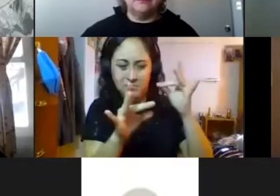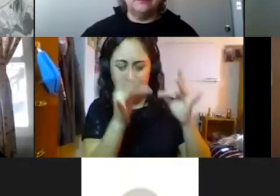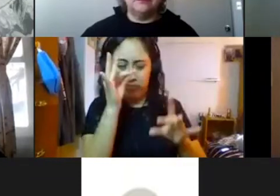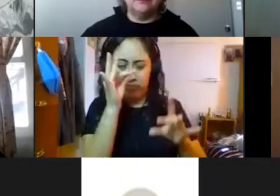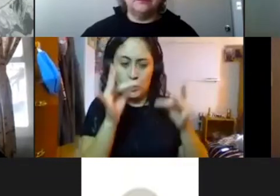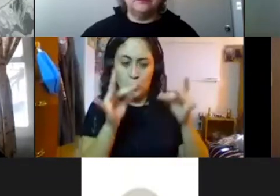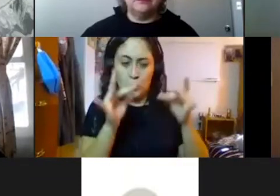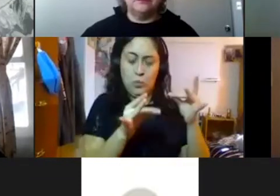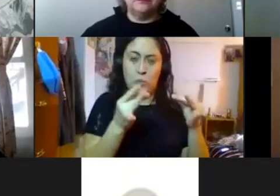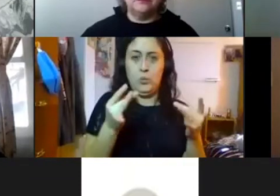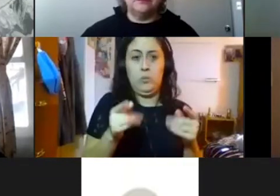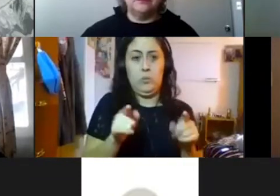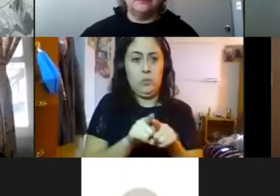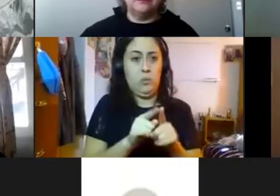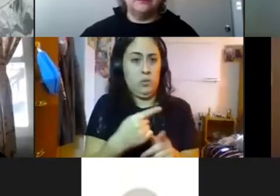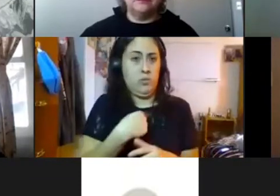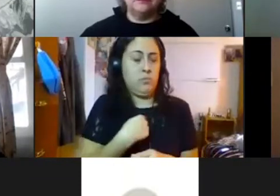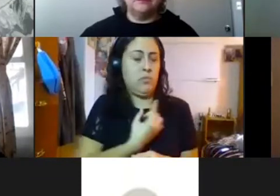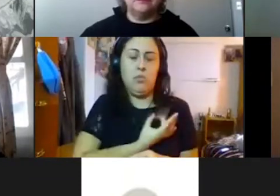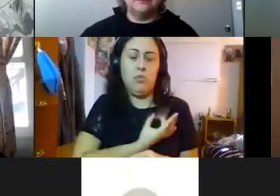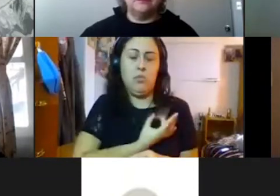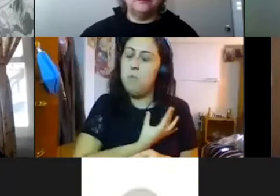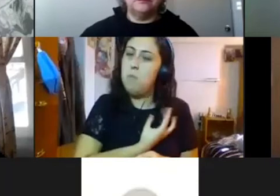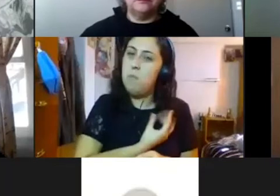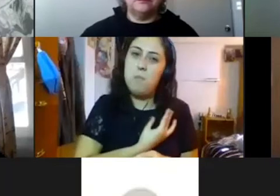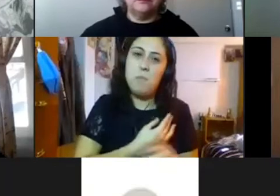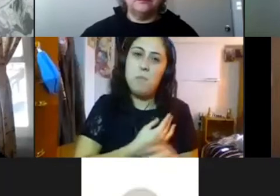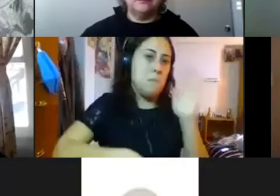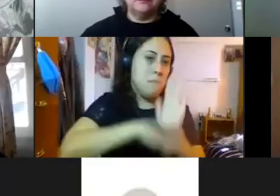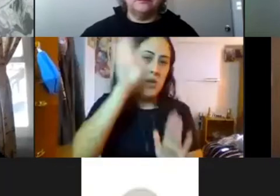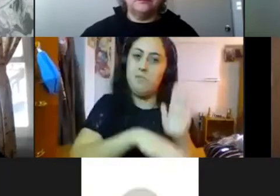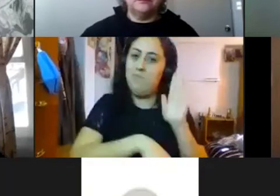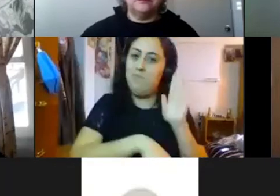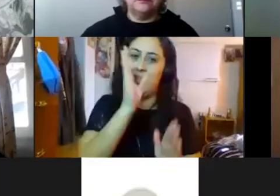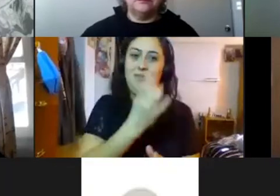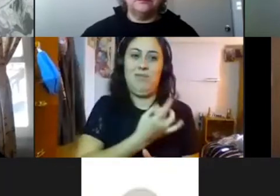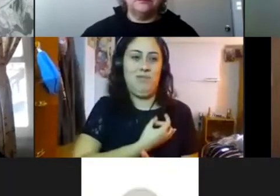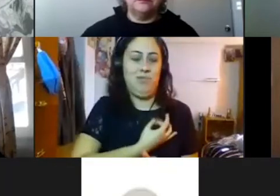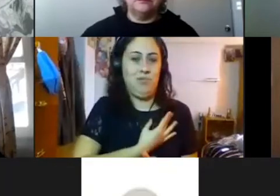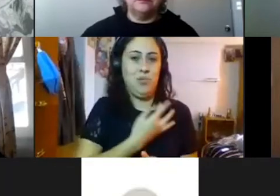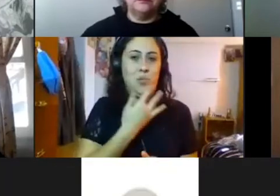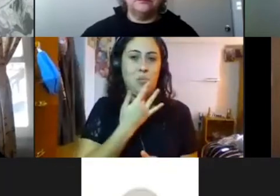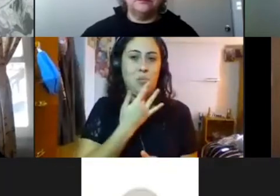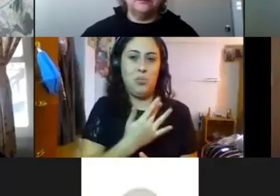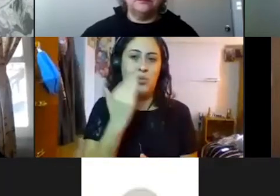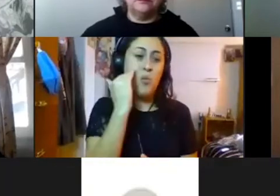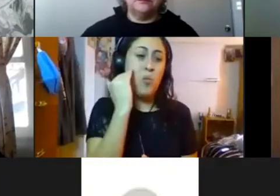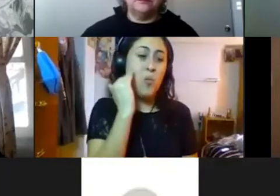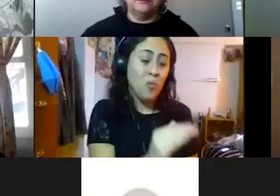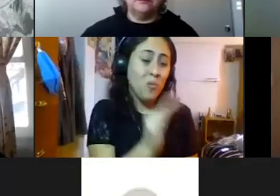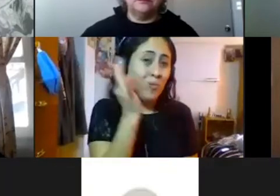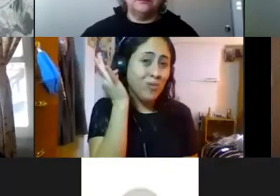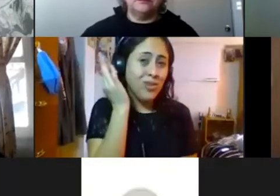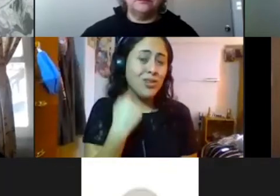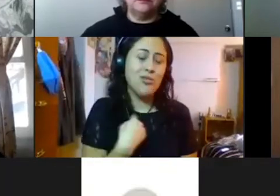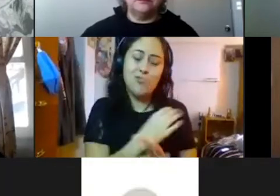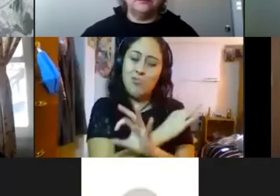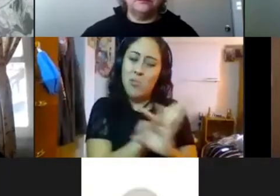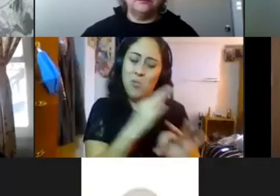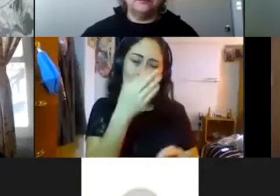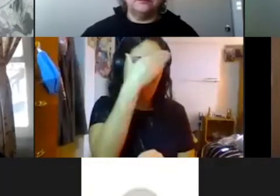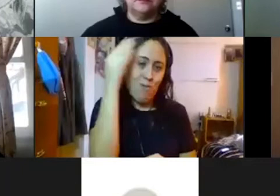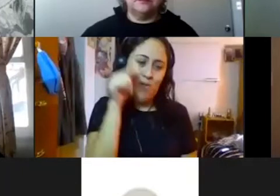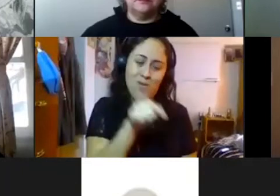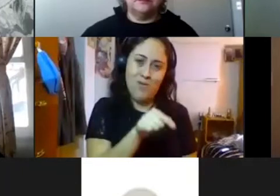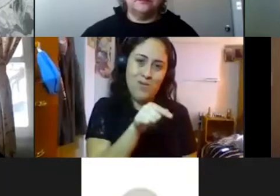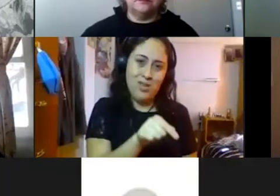para mí creo que ha sido lo más doloroso porque tiene que ver con una niña que jamás voy a olvidar y que espero